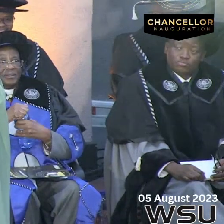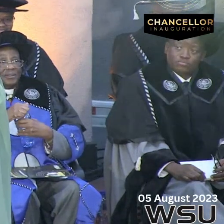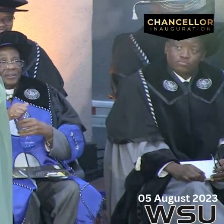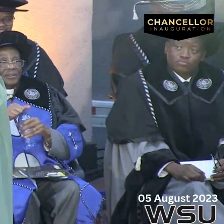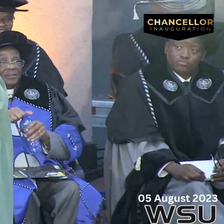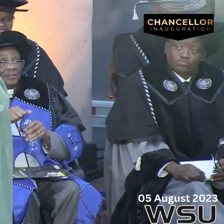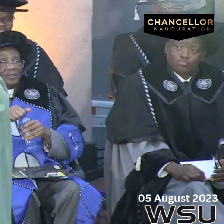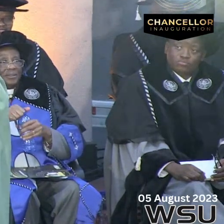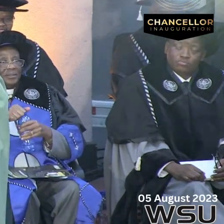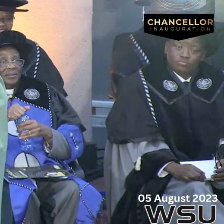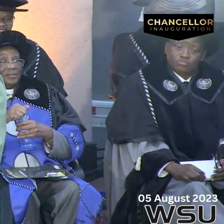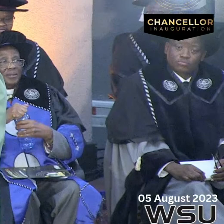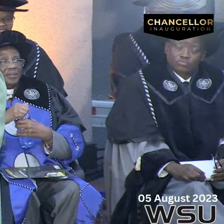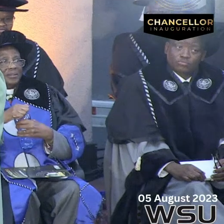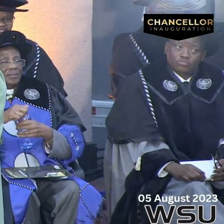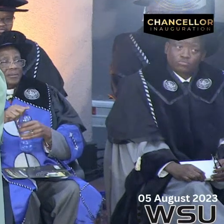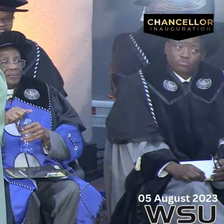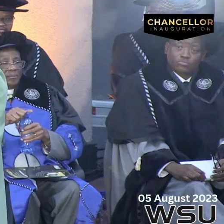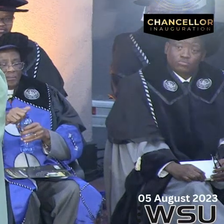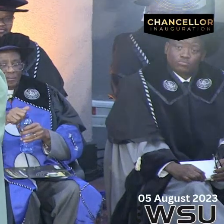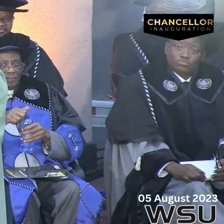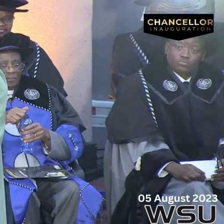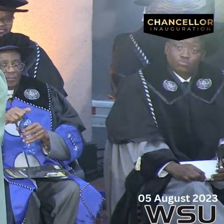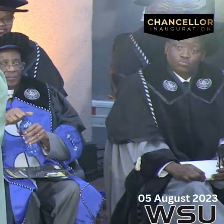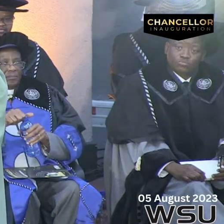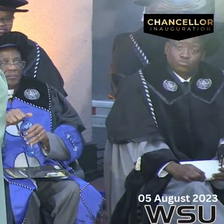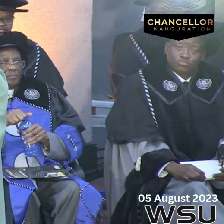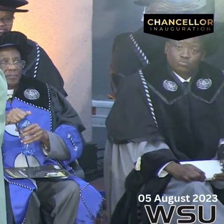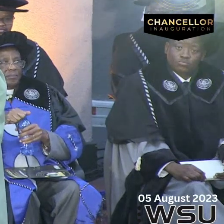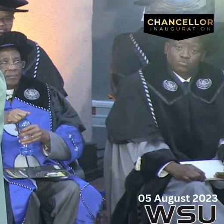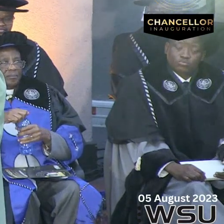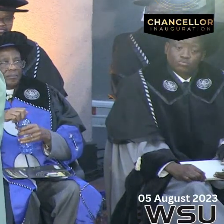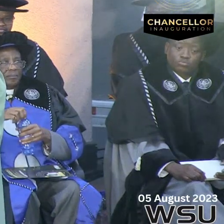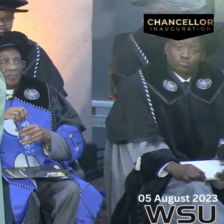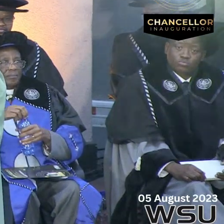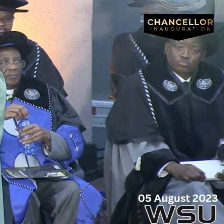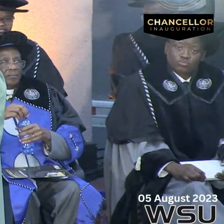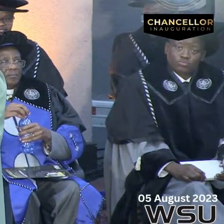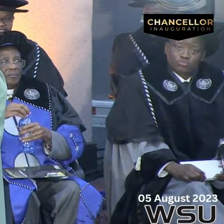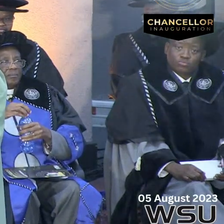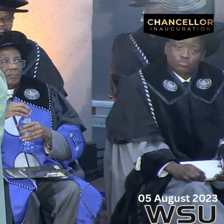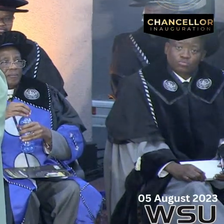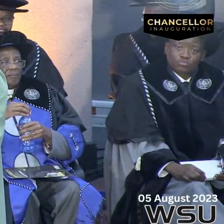Ne-convocation yethu ke u-Dr. Mantashe ukhokhele ke pha.